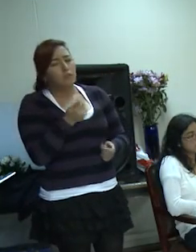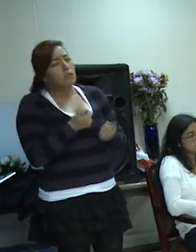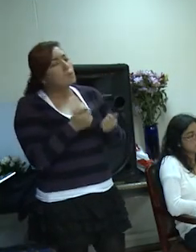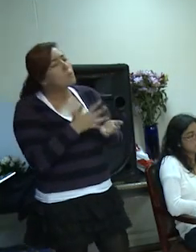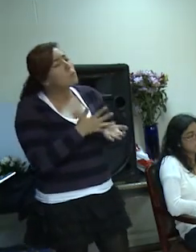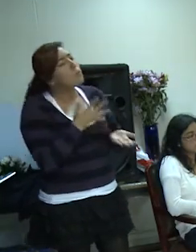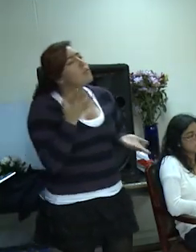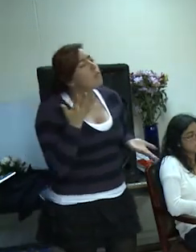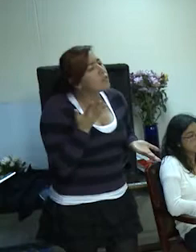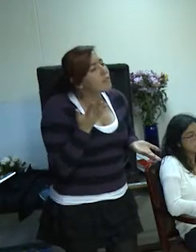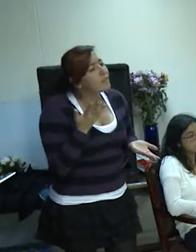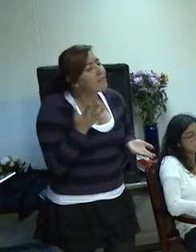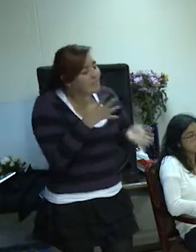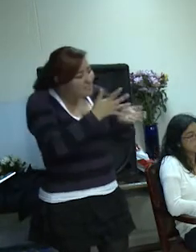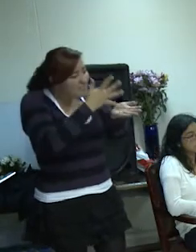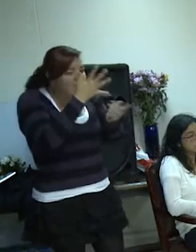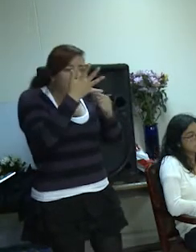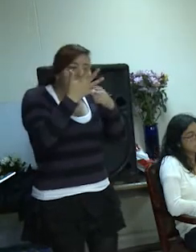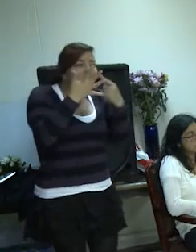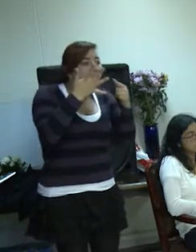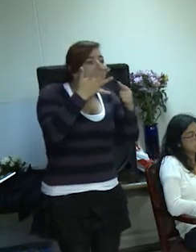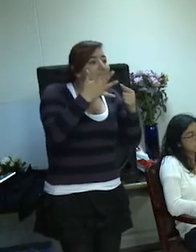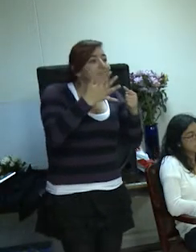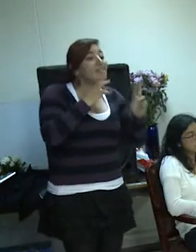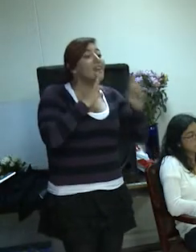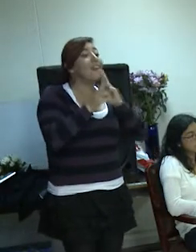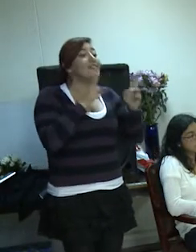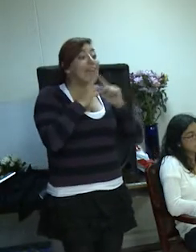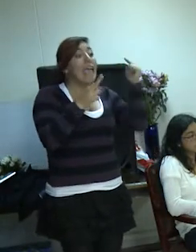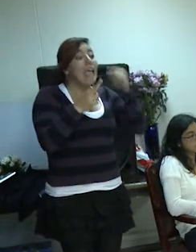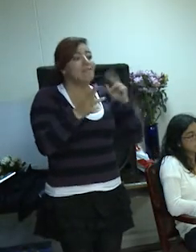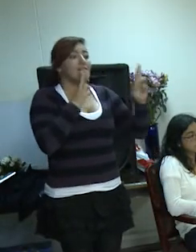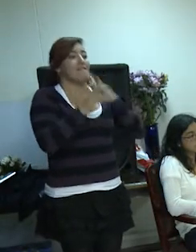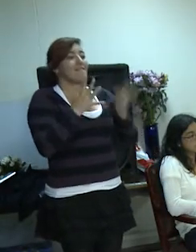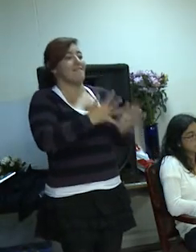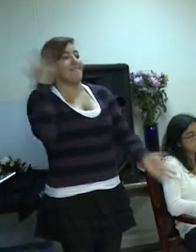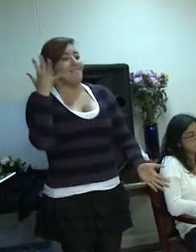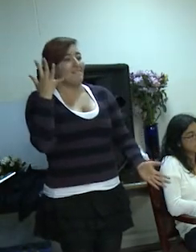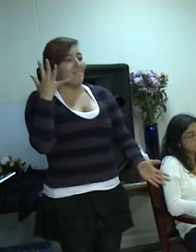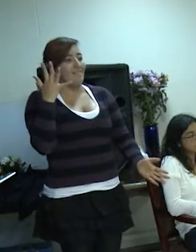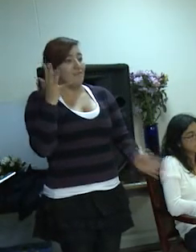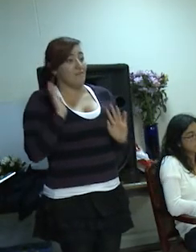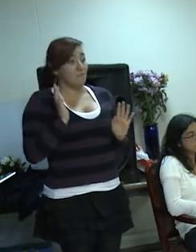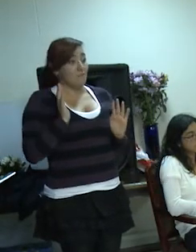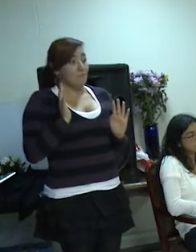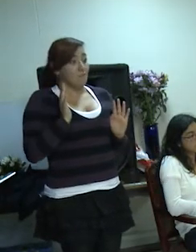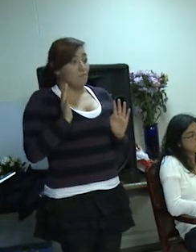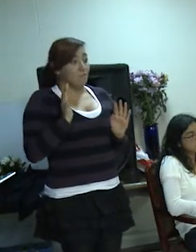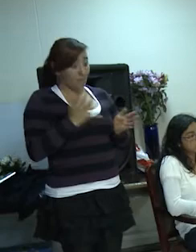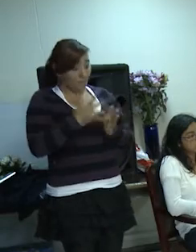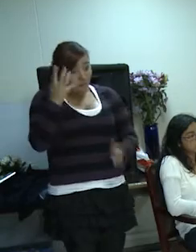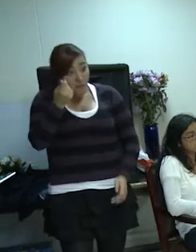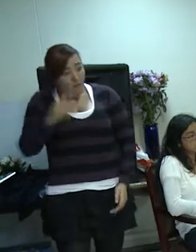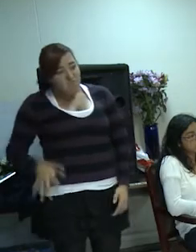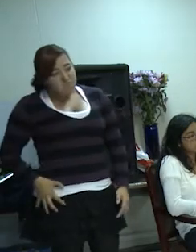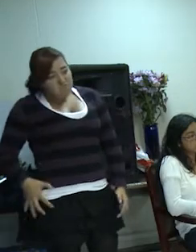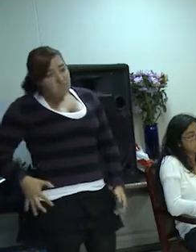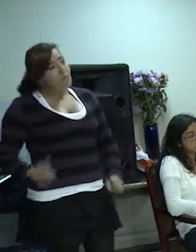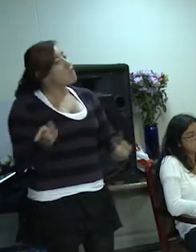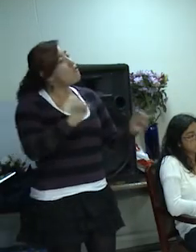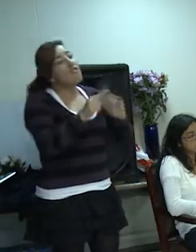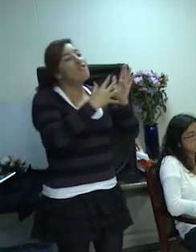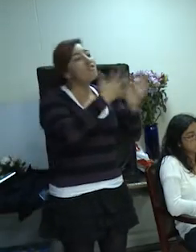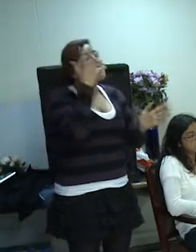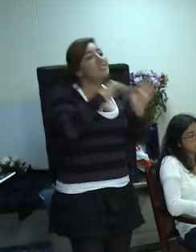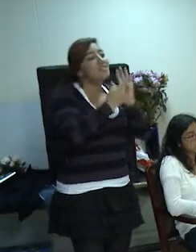Y encontrar que la riqueza estaba dada por las relaciones. Si tenían relaciones de vecindario,